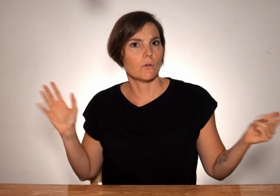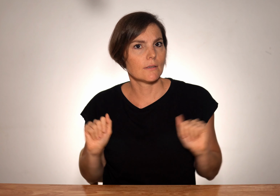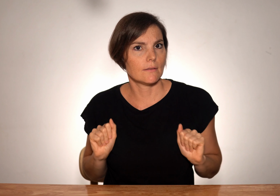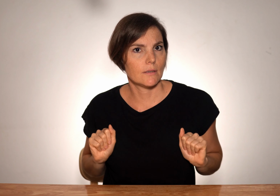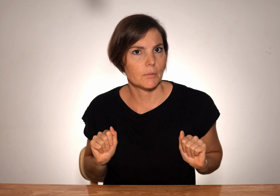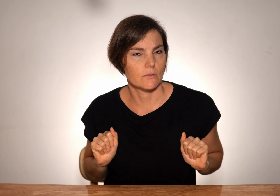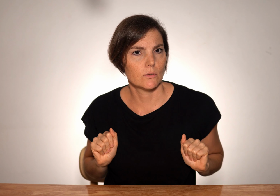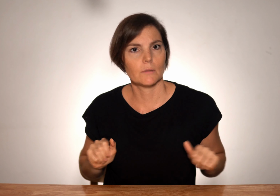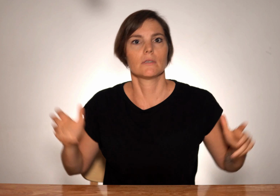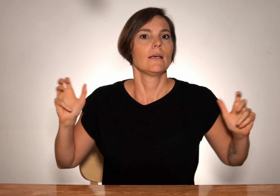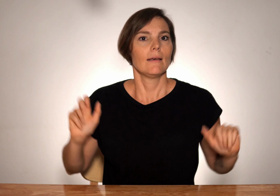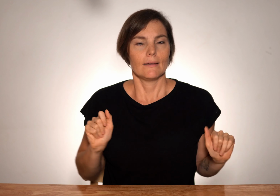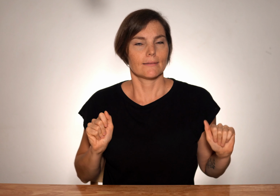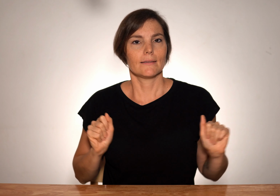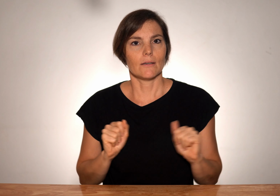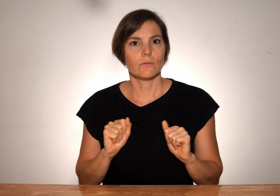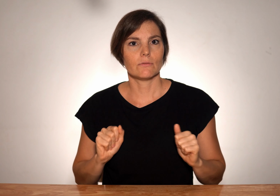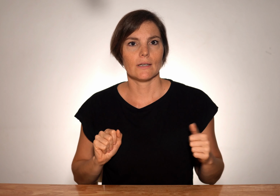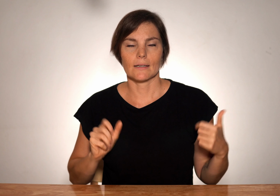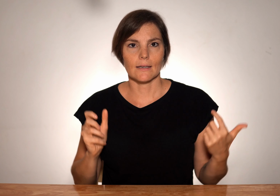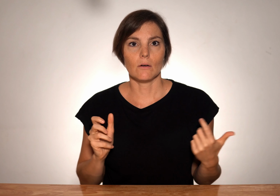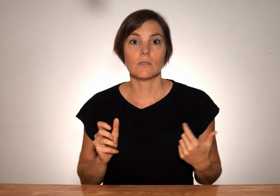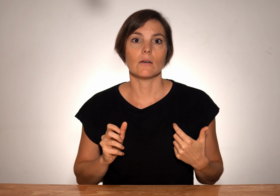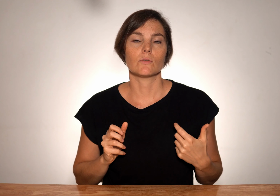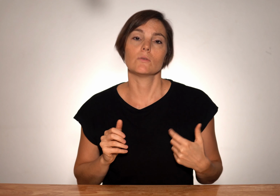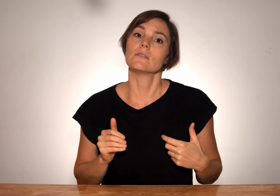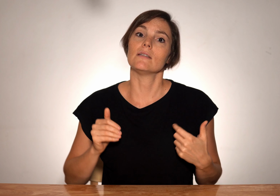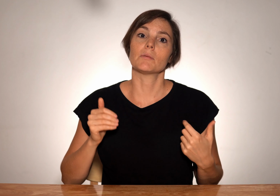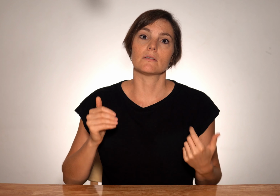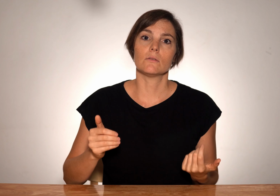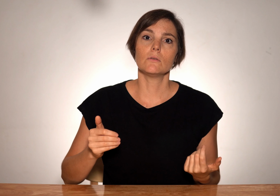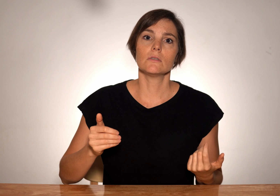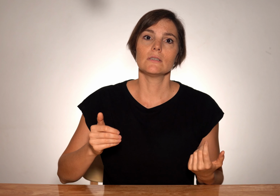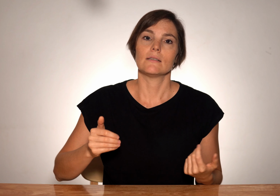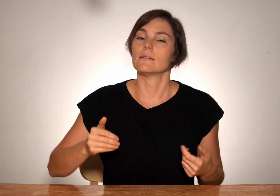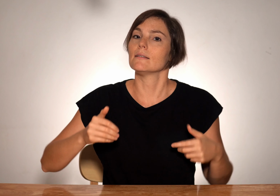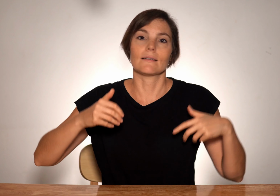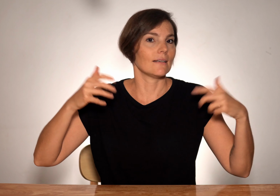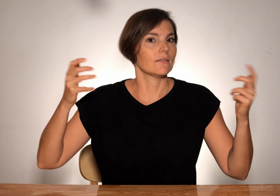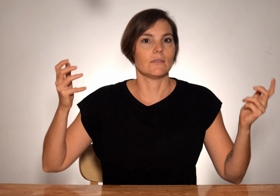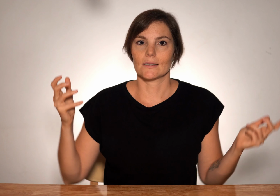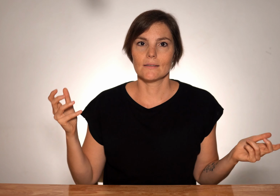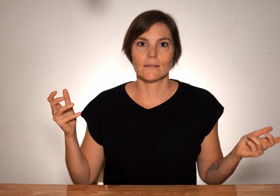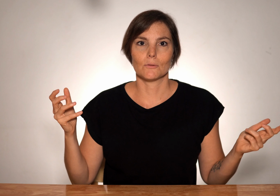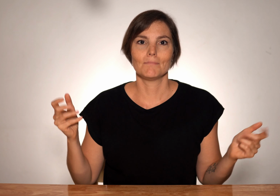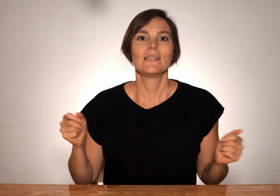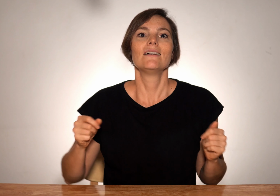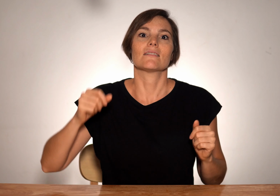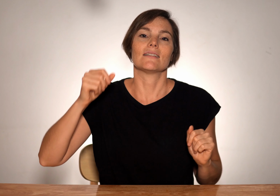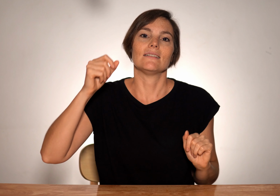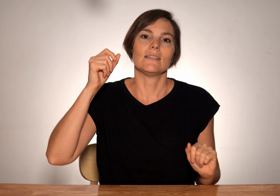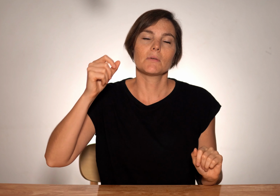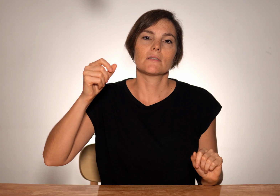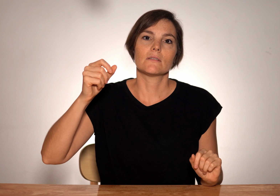Wort als Depression gibt. Das klingt ja auf jeden Fall ganz grauenhaft. Und eine Depression ist nicht das gleiche wie die Rezession, sondern die Depression